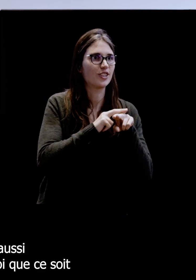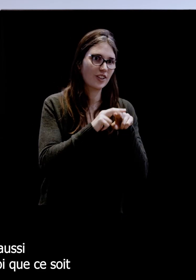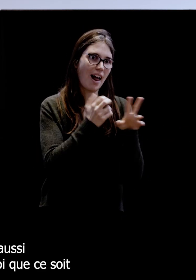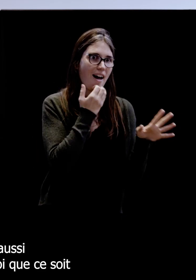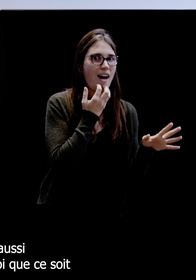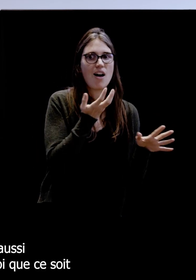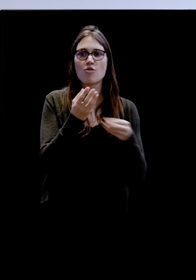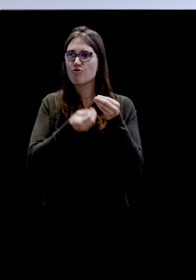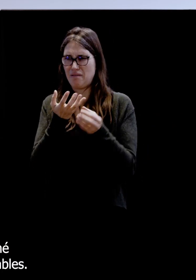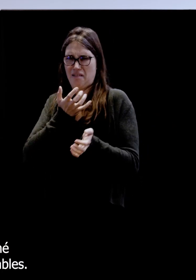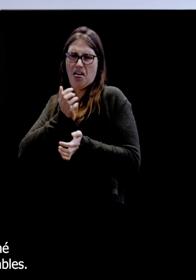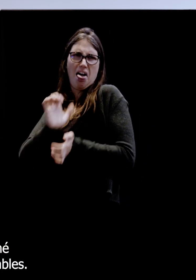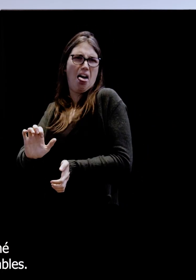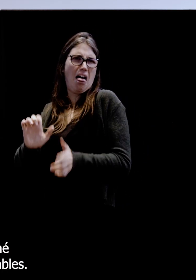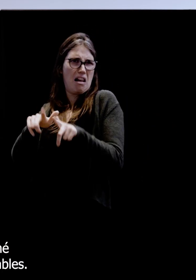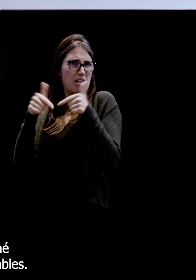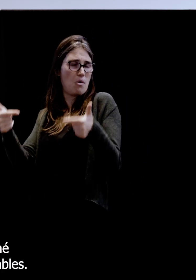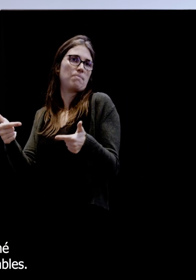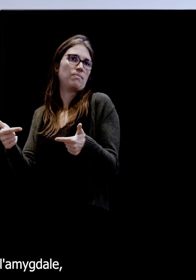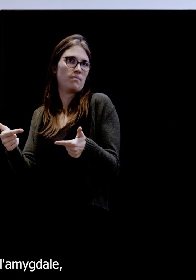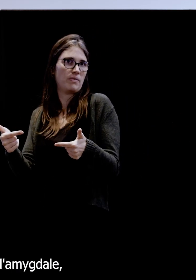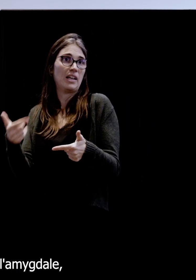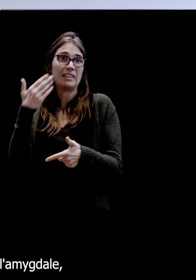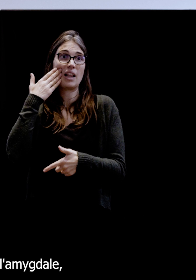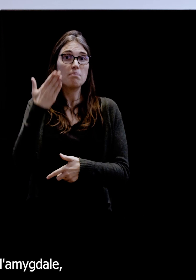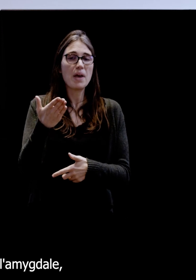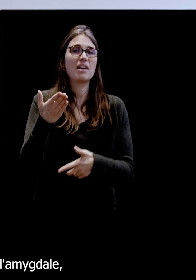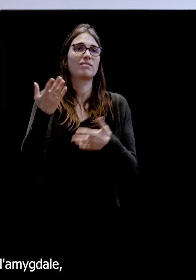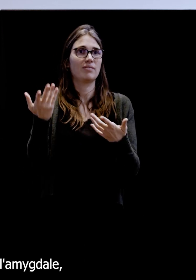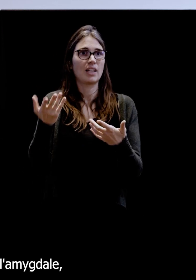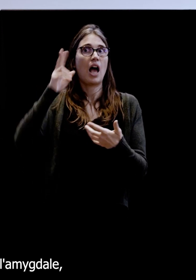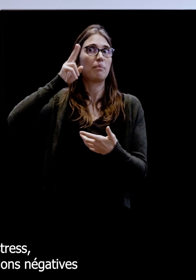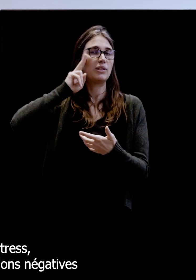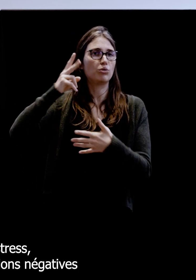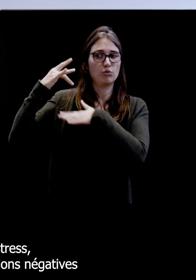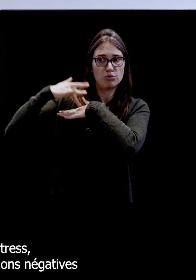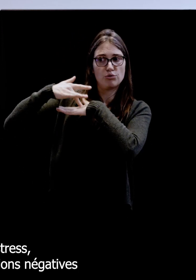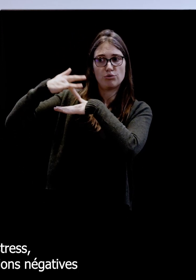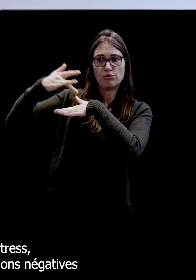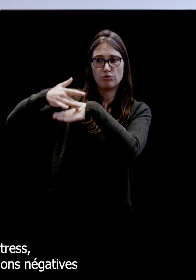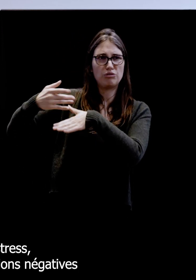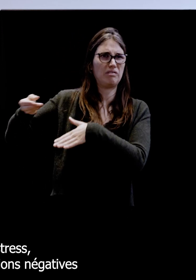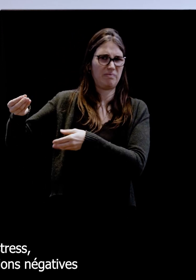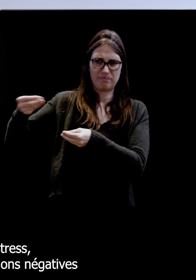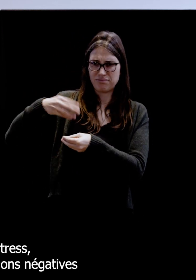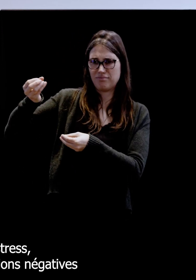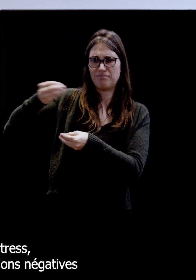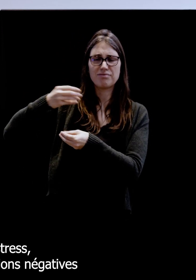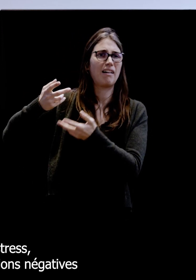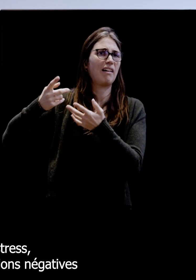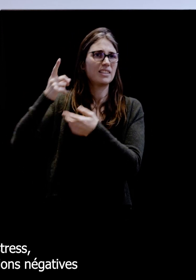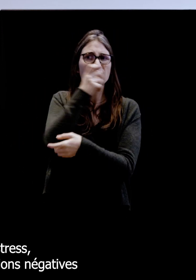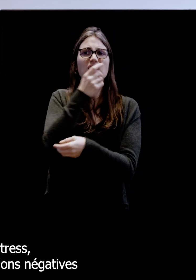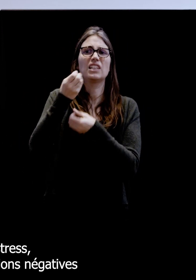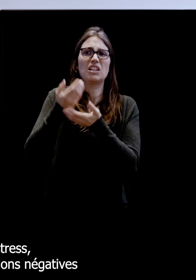faire détester quoi que ce soit quand il a imprimé des choses désagréables, parce qu'à côté, vous avez l'amygdale, qui est la région du stress, qui vous crache